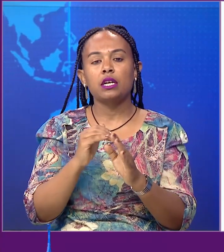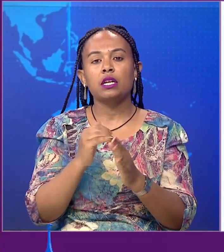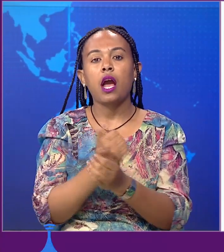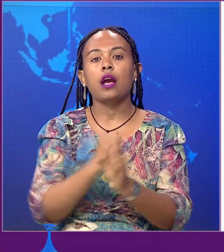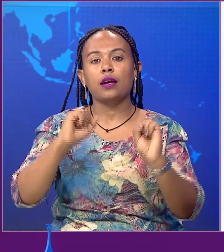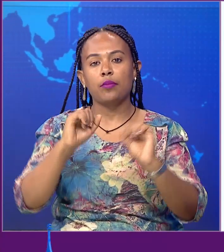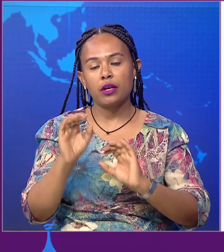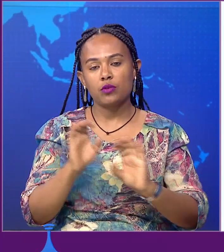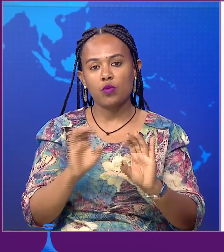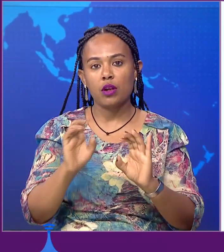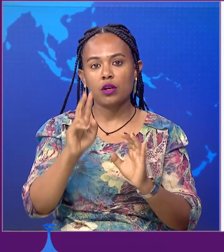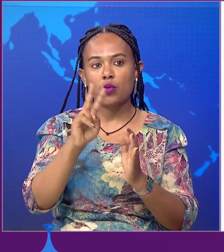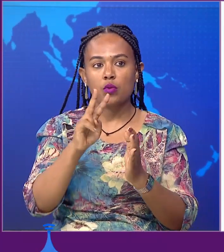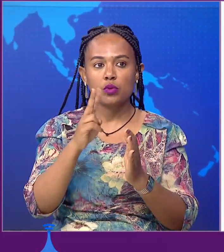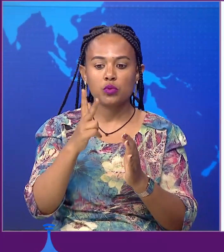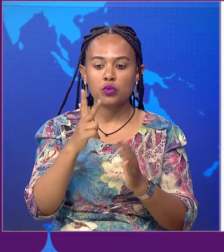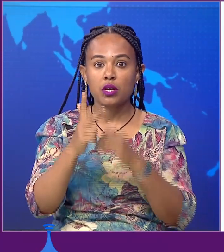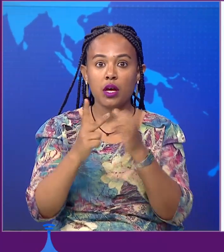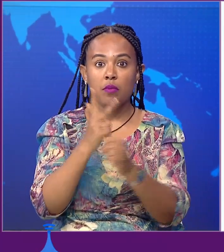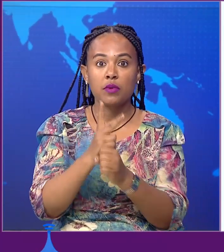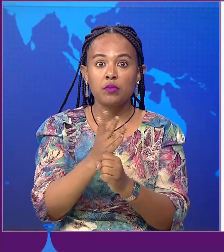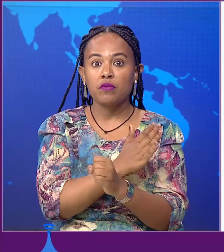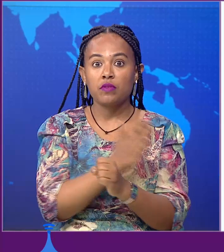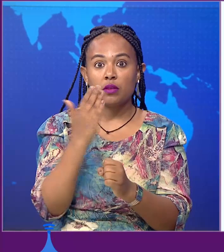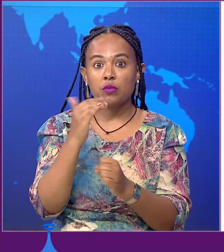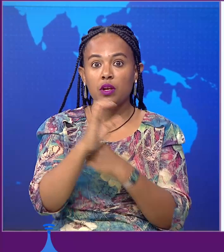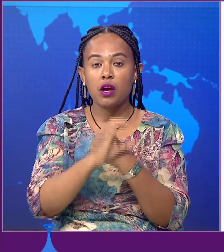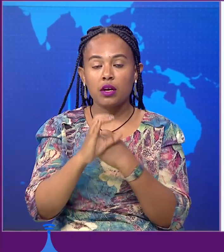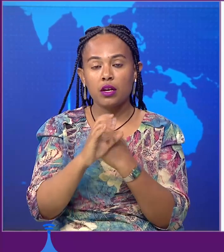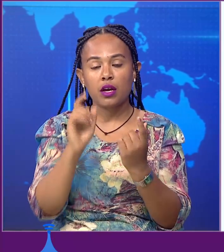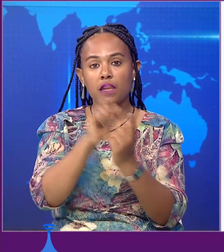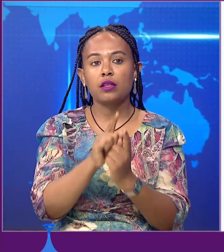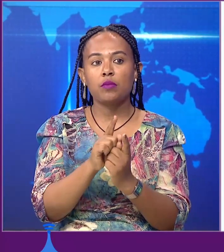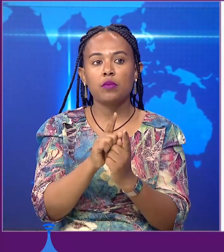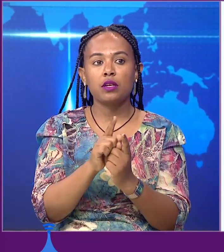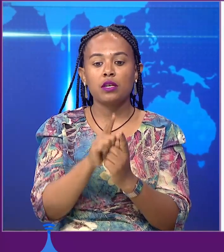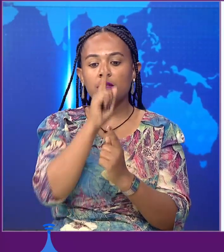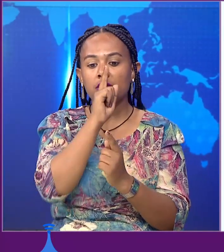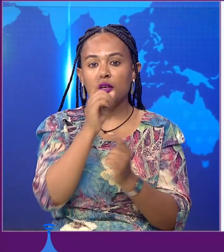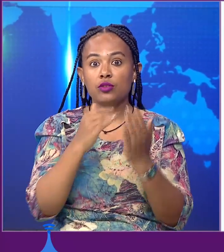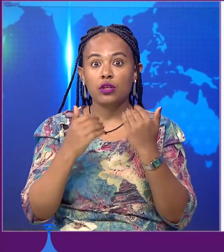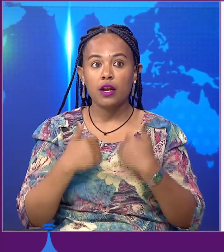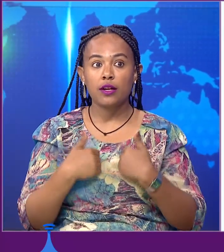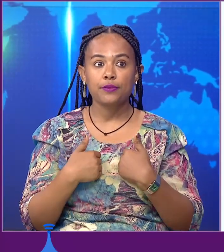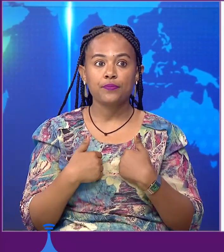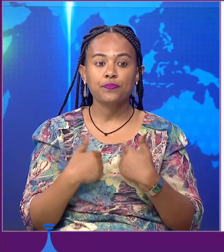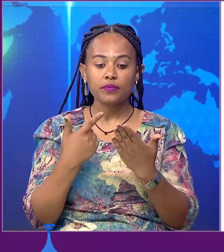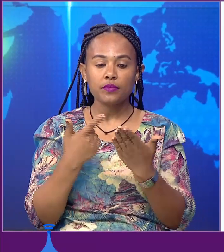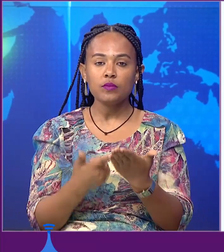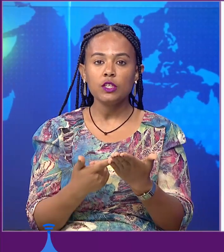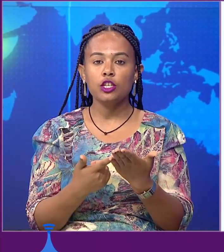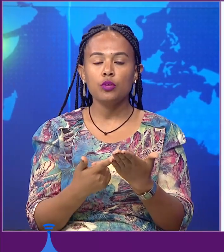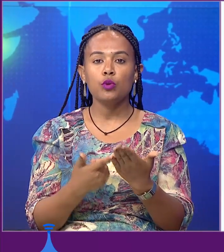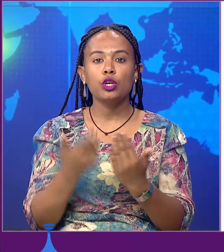አድርጎታል። ከ2-3 ዓመት በፊት የነበረው እንደ ሀገር ያጋጠመን የጸጥታ ችግር አለ። ያ ደግሞ